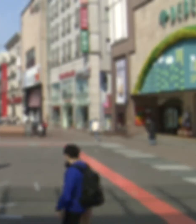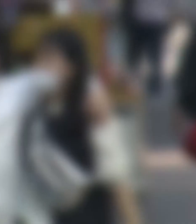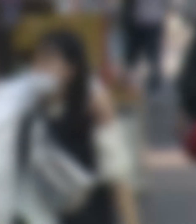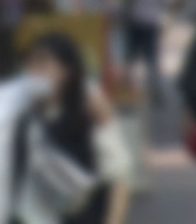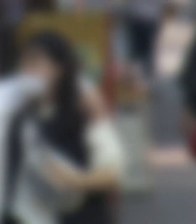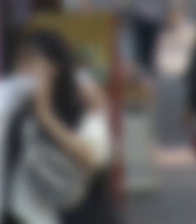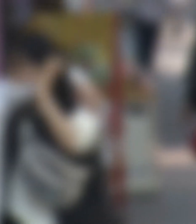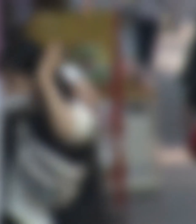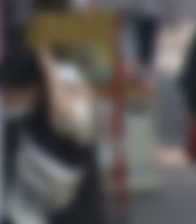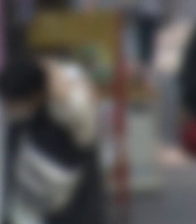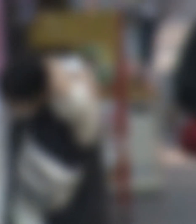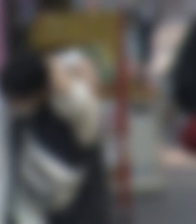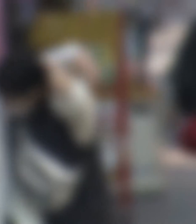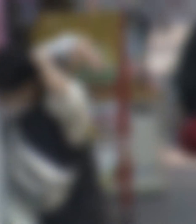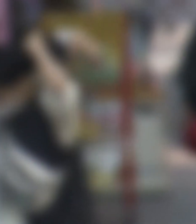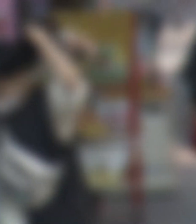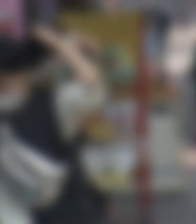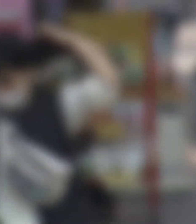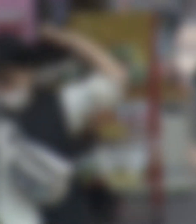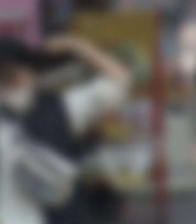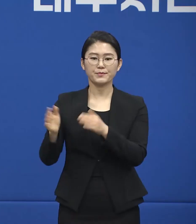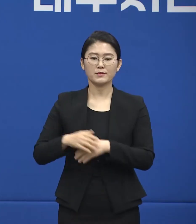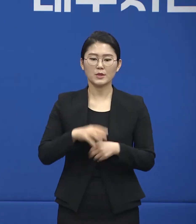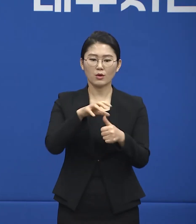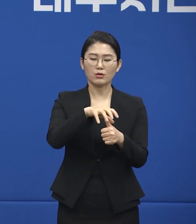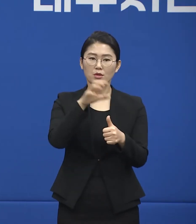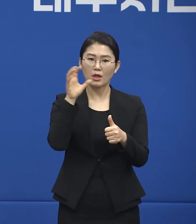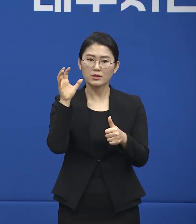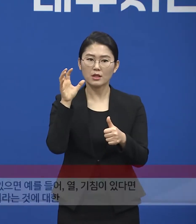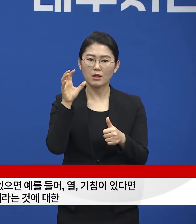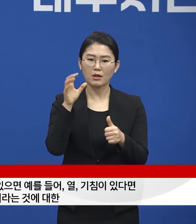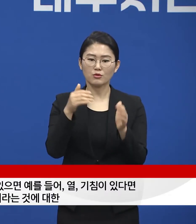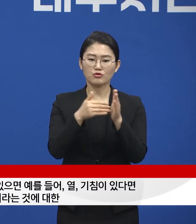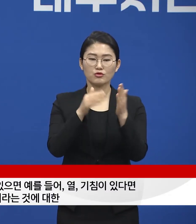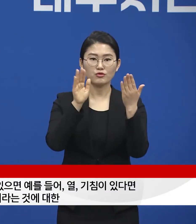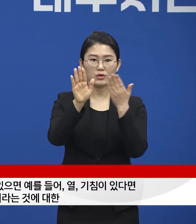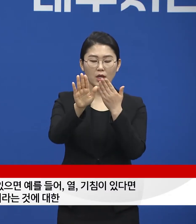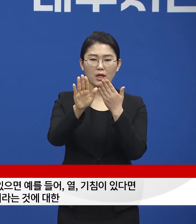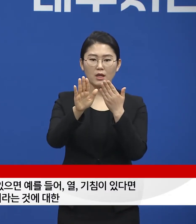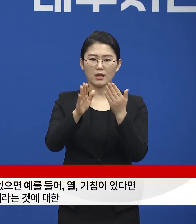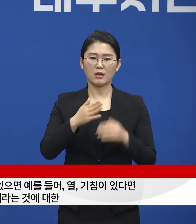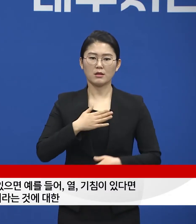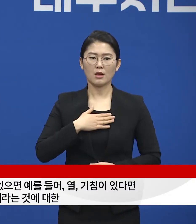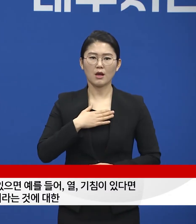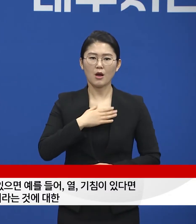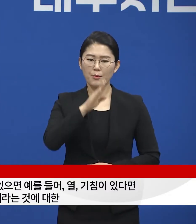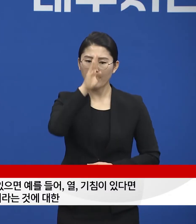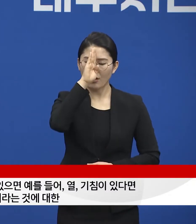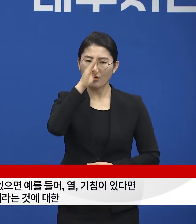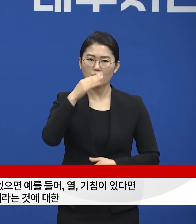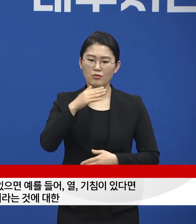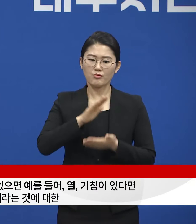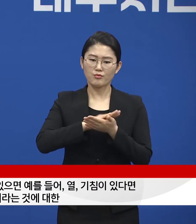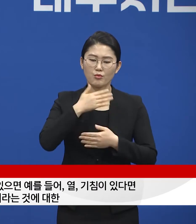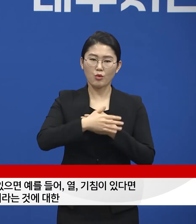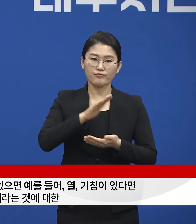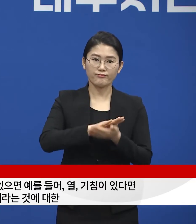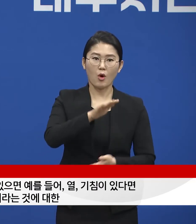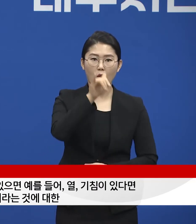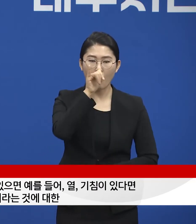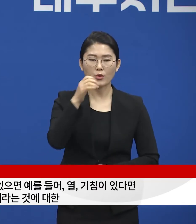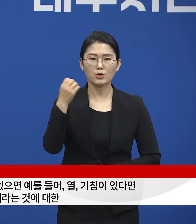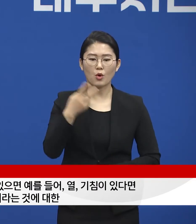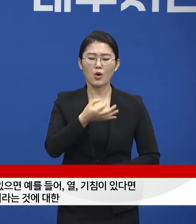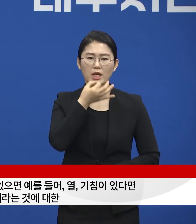살펴야 한다고 강조했습니다 경우 기술을 했더라도 내가 청산이 있으며 여러분이 10 어